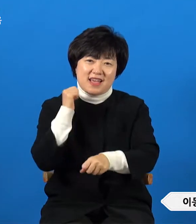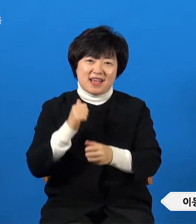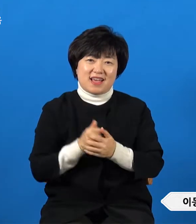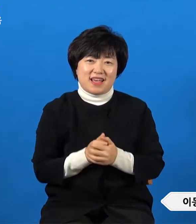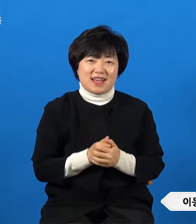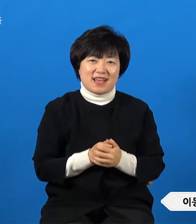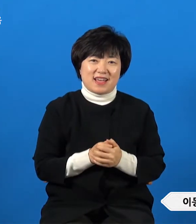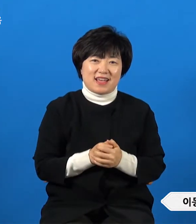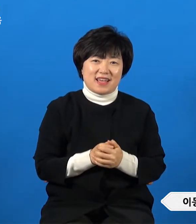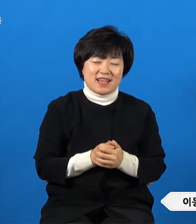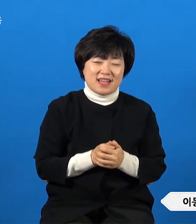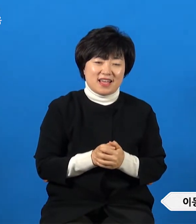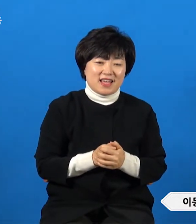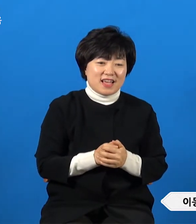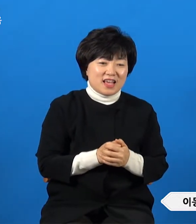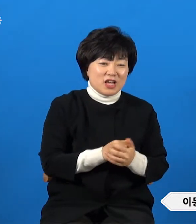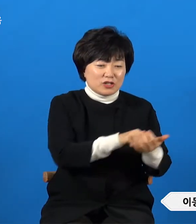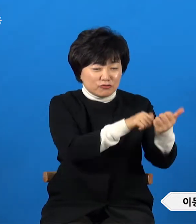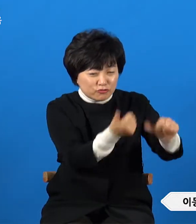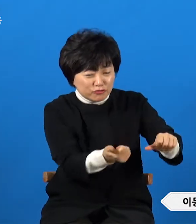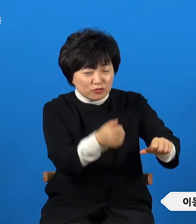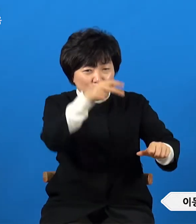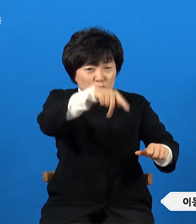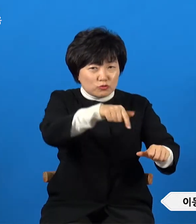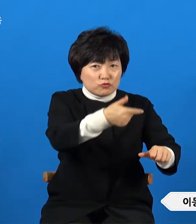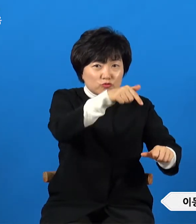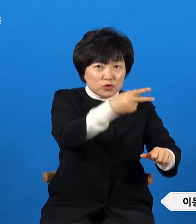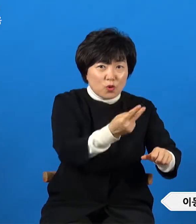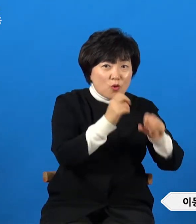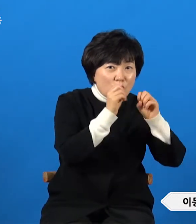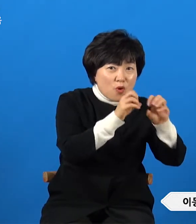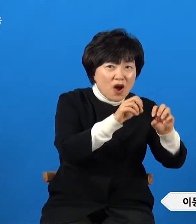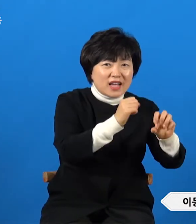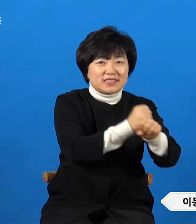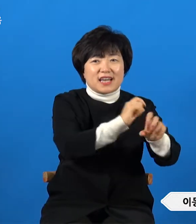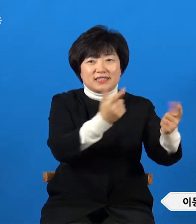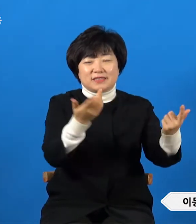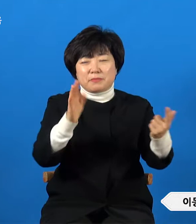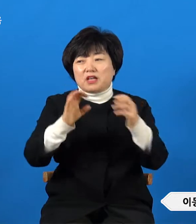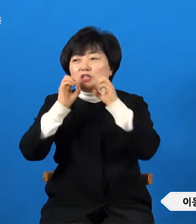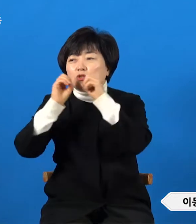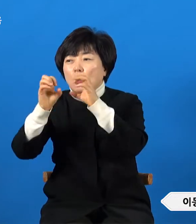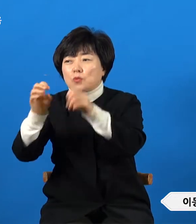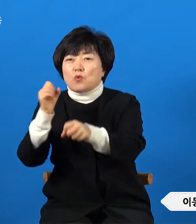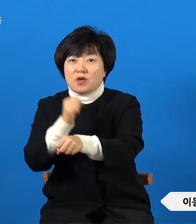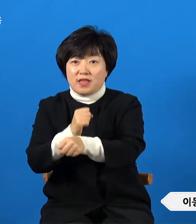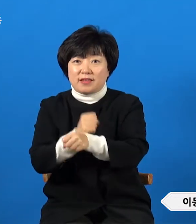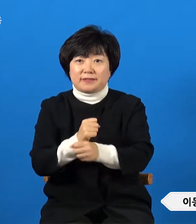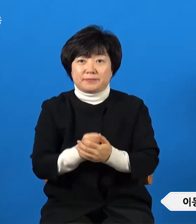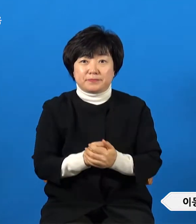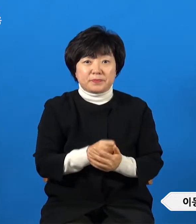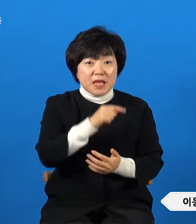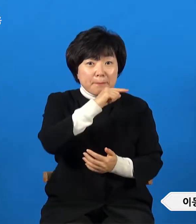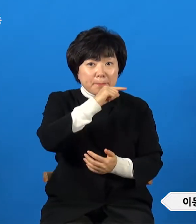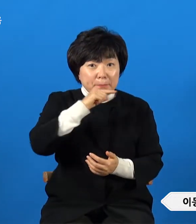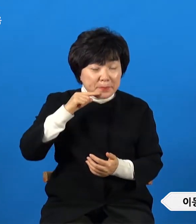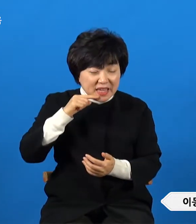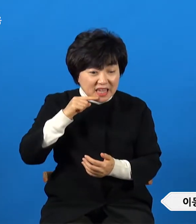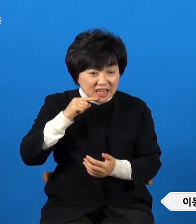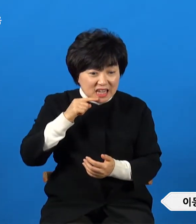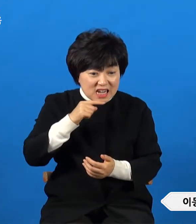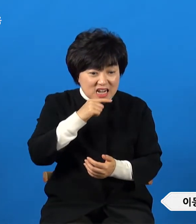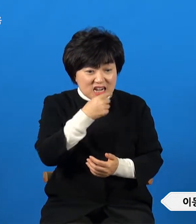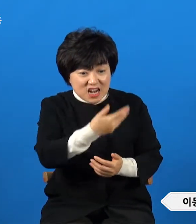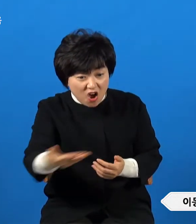시작. 순교는 안 하지만 선교는 하십니다. 자, 피까지 흘리라고 안 그러겠어요. 따라서 하세요.